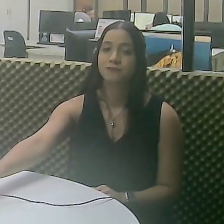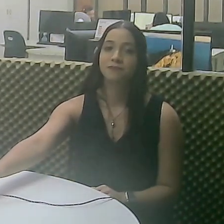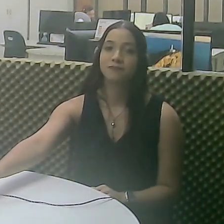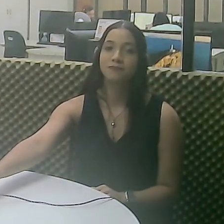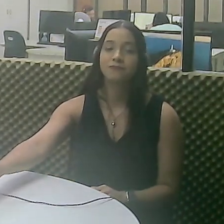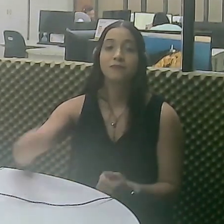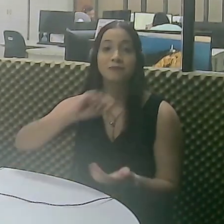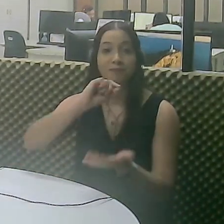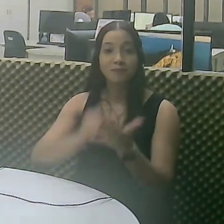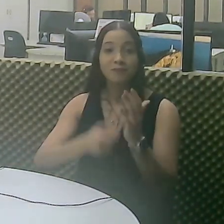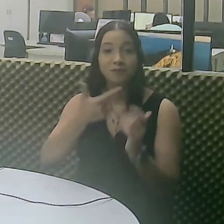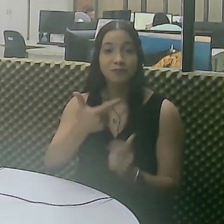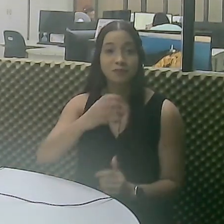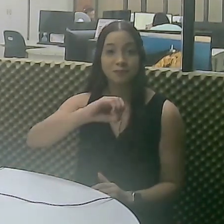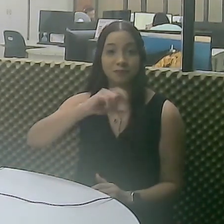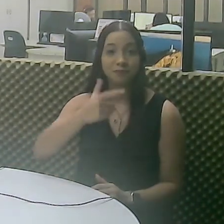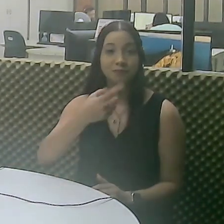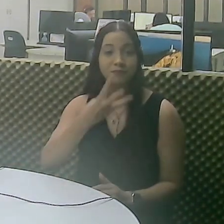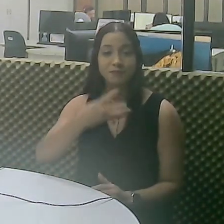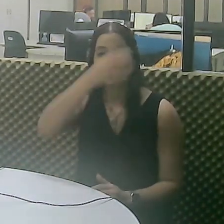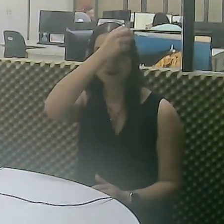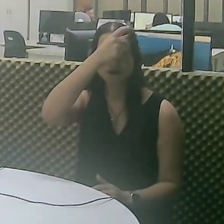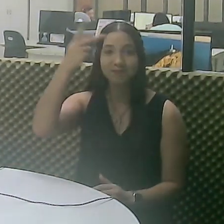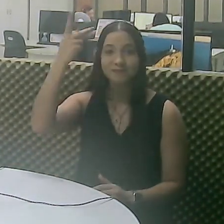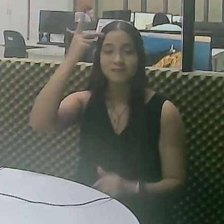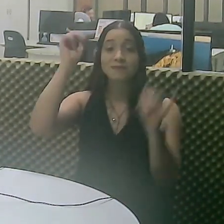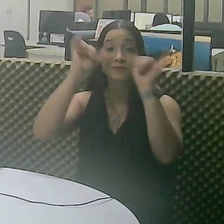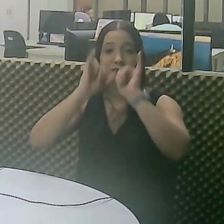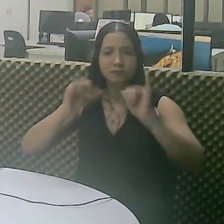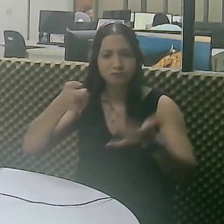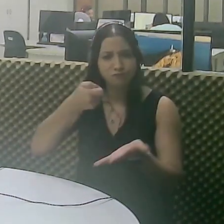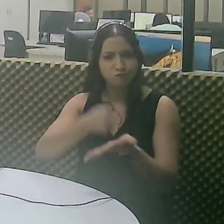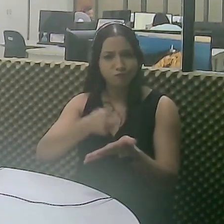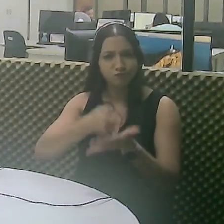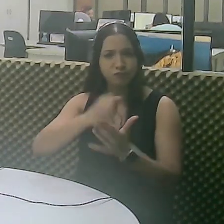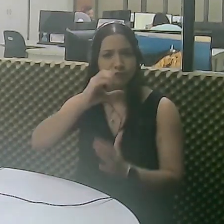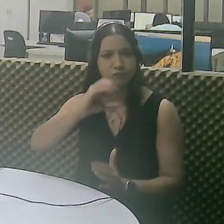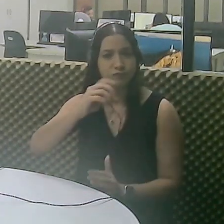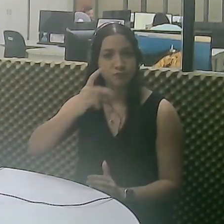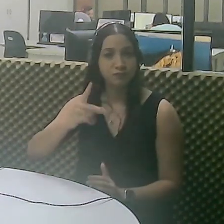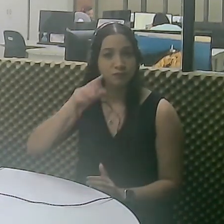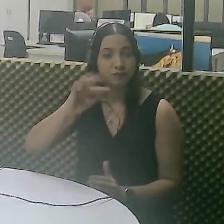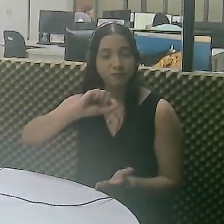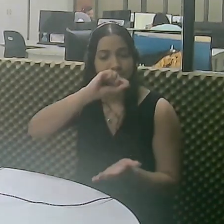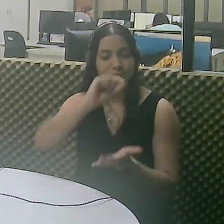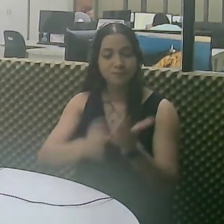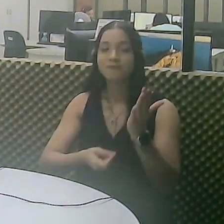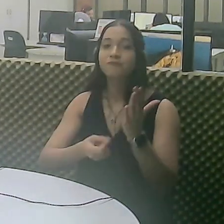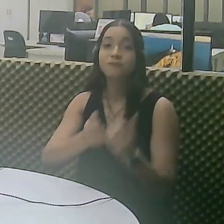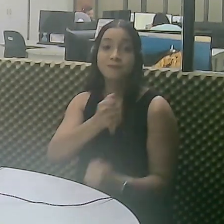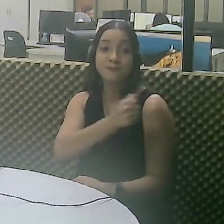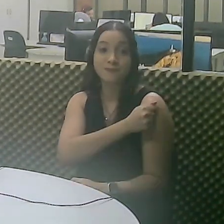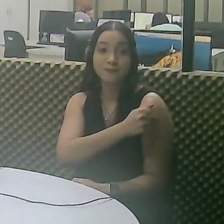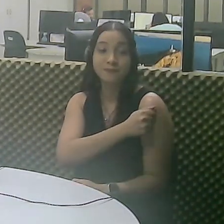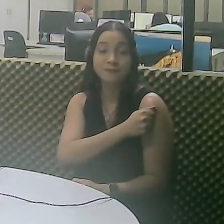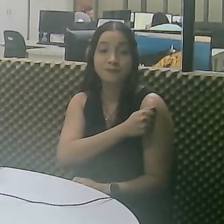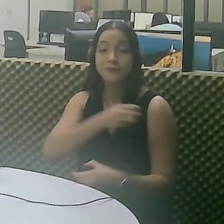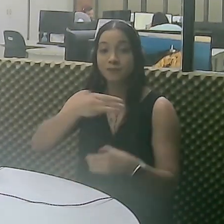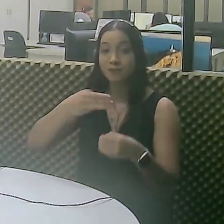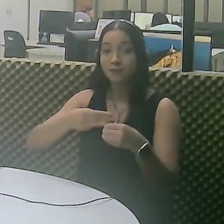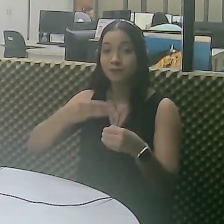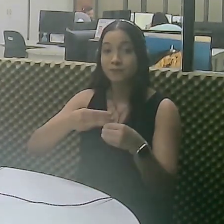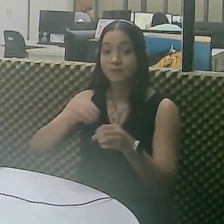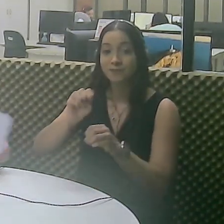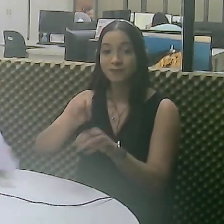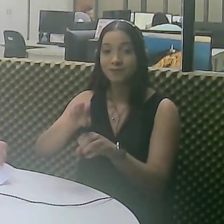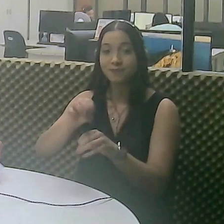Matrículas 2024. Prefeitura informa sobre exigência de CPF para a ficha cadastral dos alunos da rede municipal